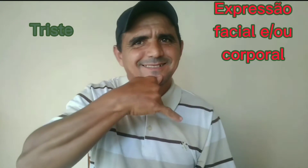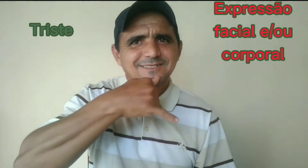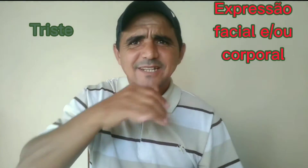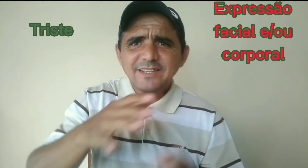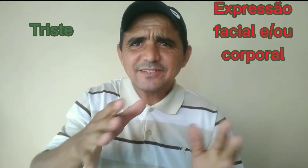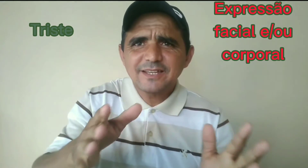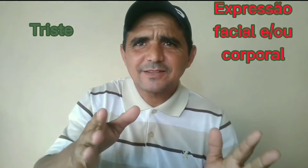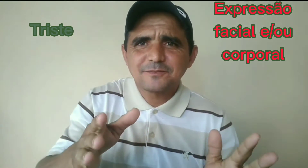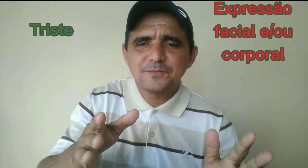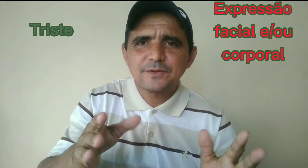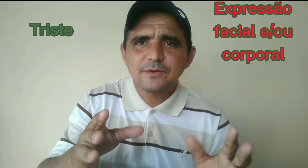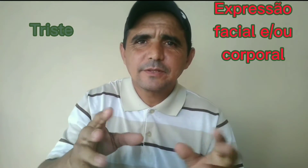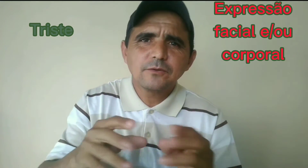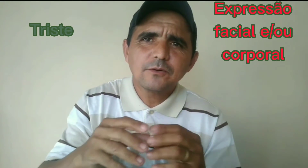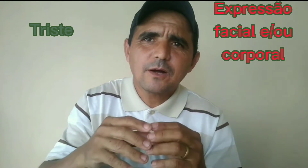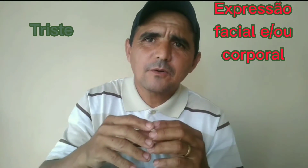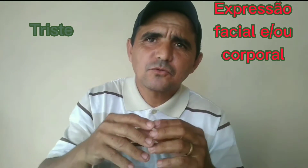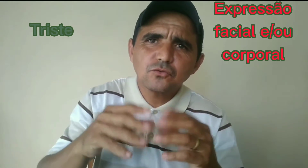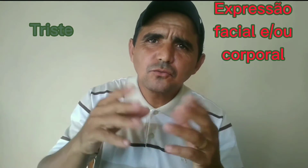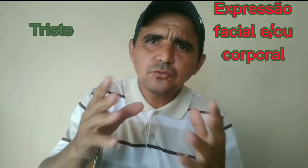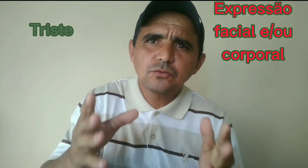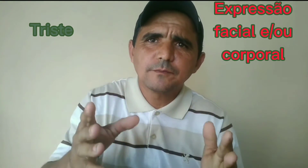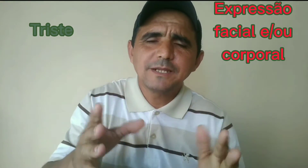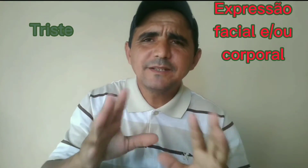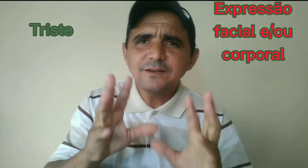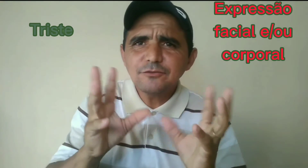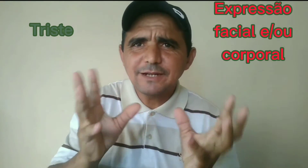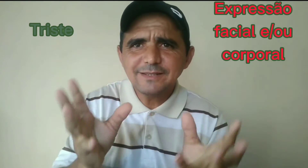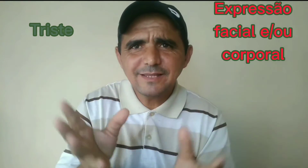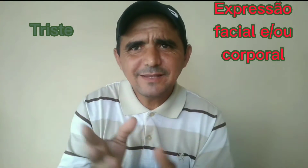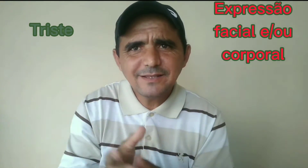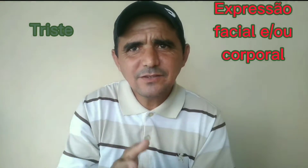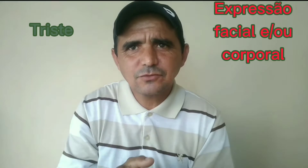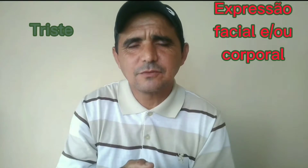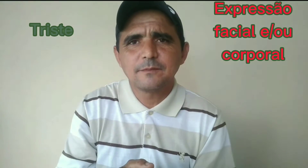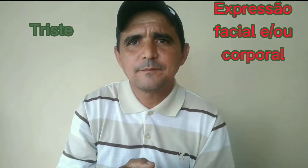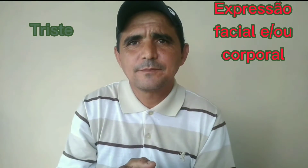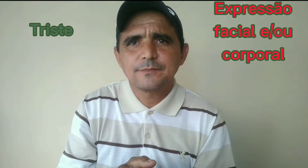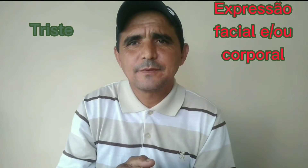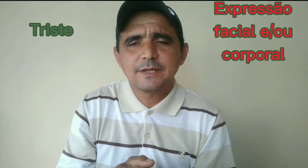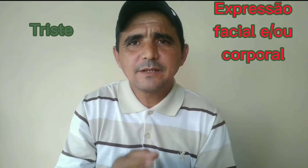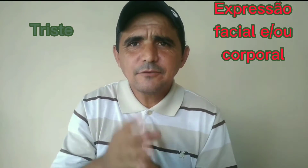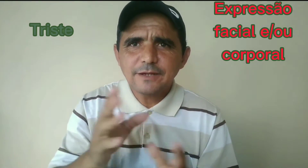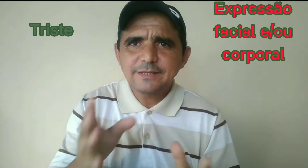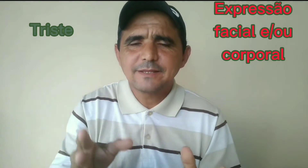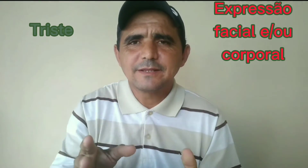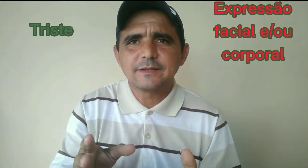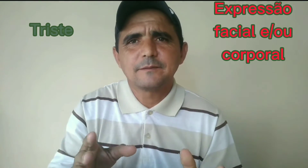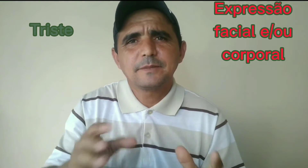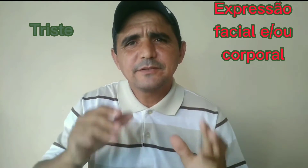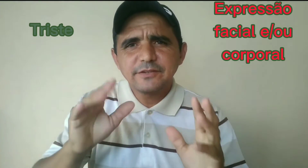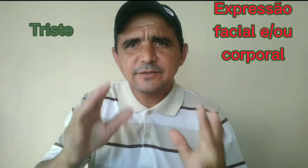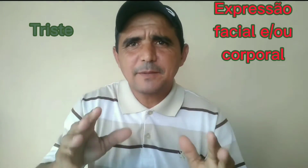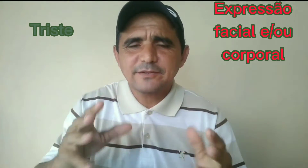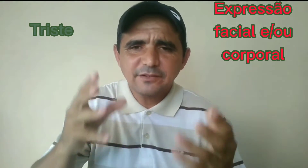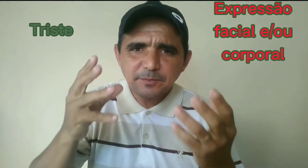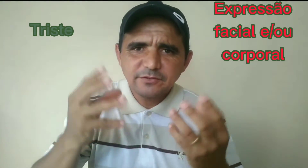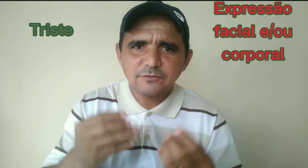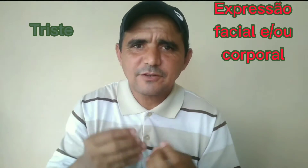Não vai dar certo. Então, o surdo, ele não vai entender isso. Ele não vai entender. Precisa passar a expressão